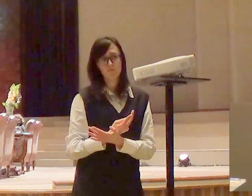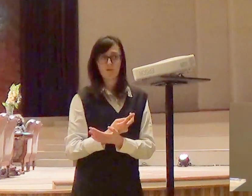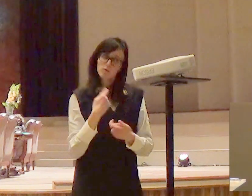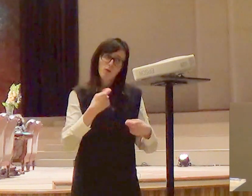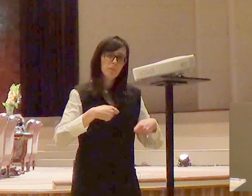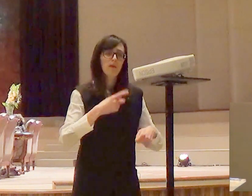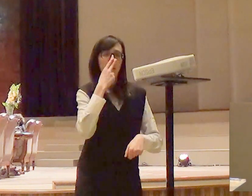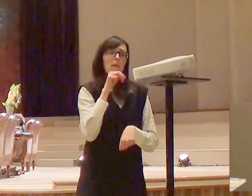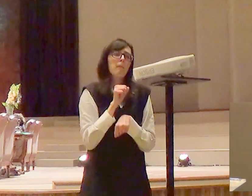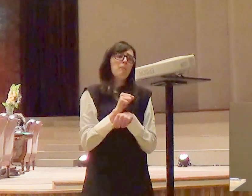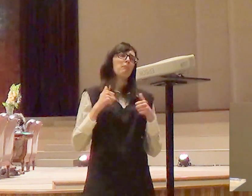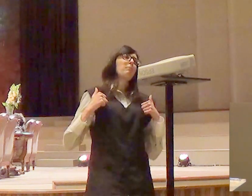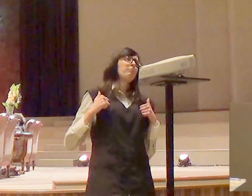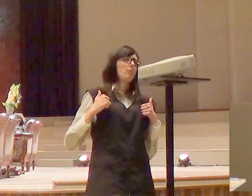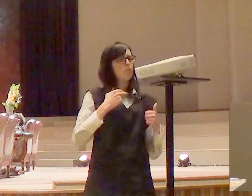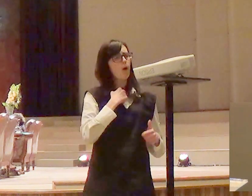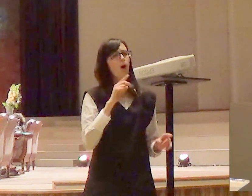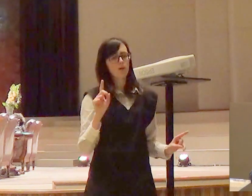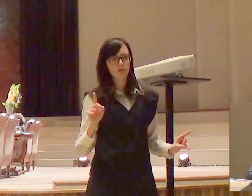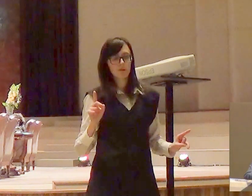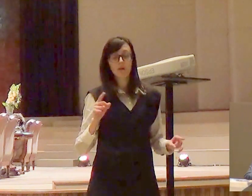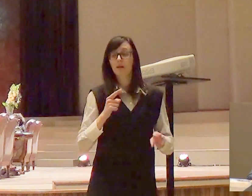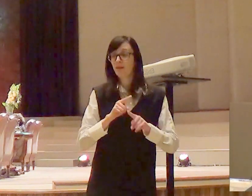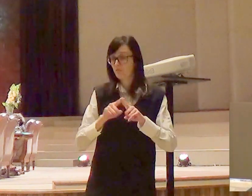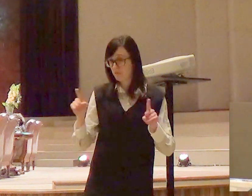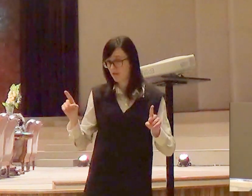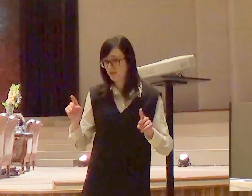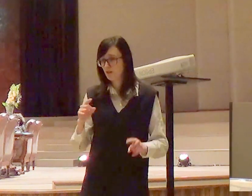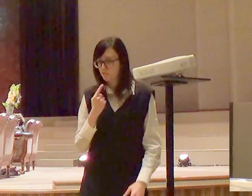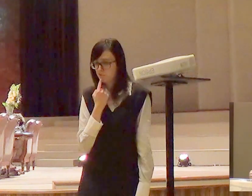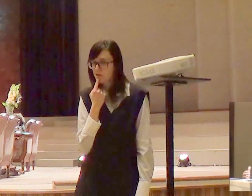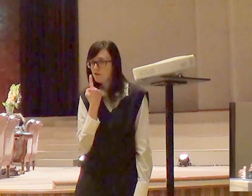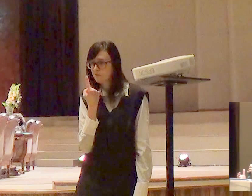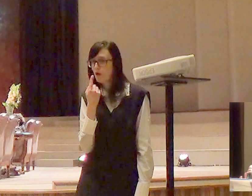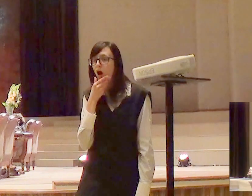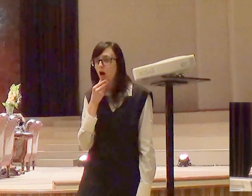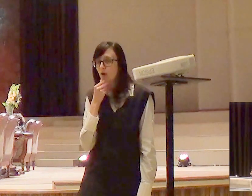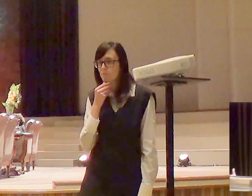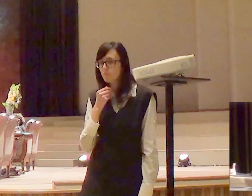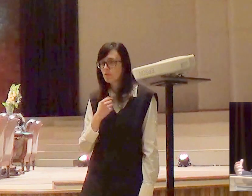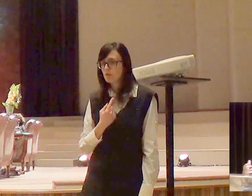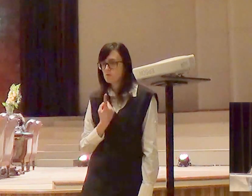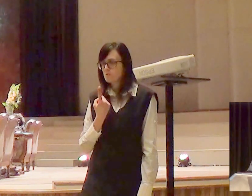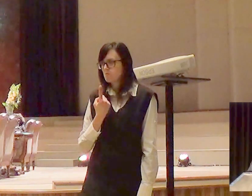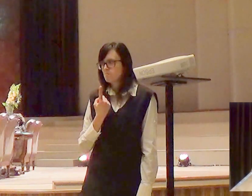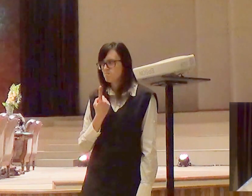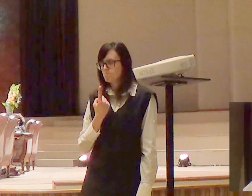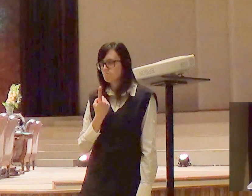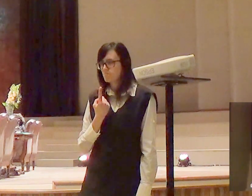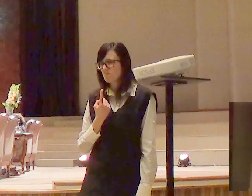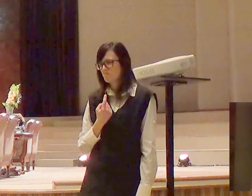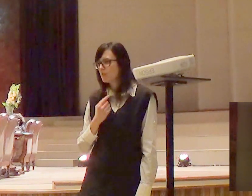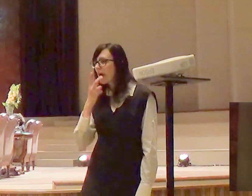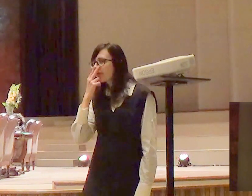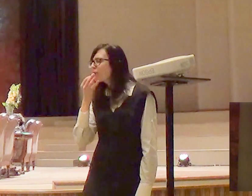E aquilo que era primeiro do coração, ele toma força no grupo e eu tenho coragem de